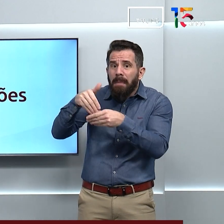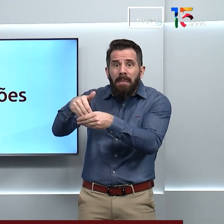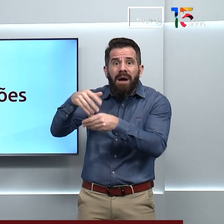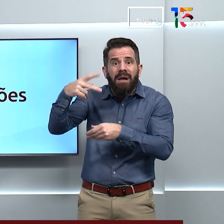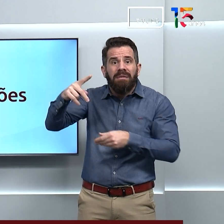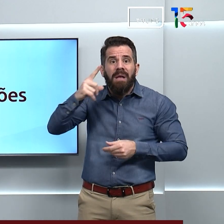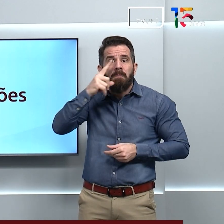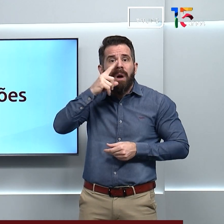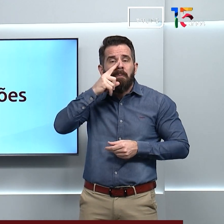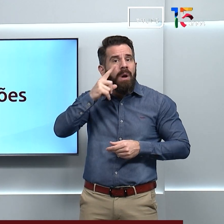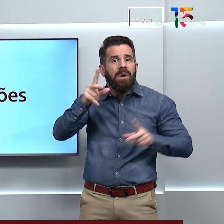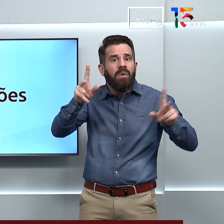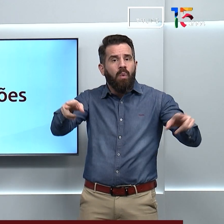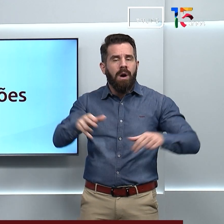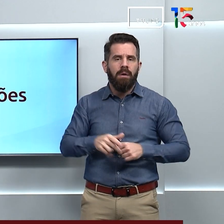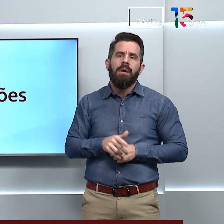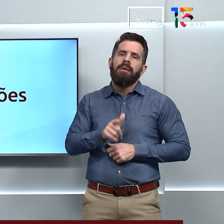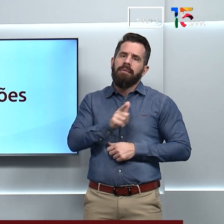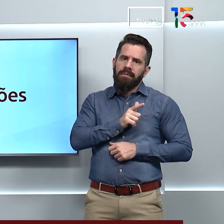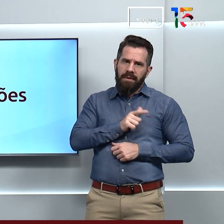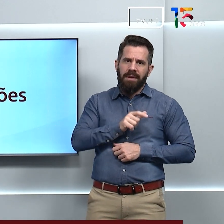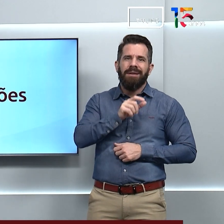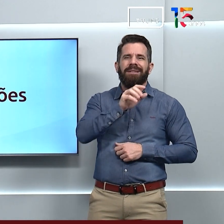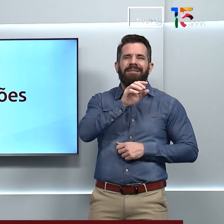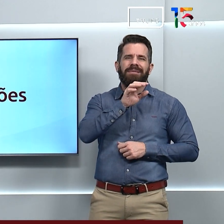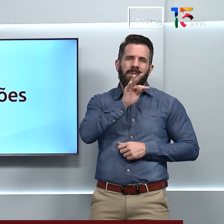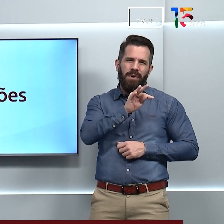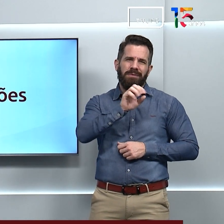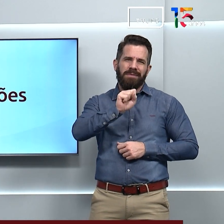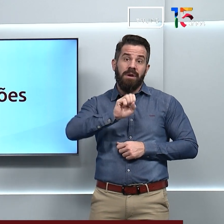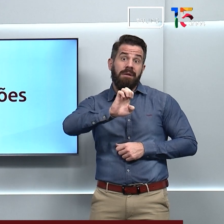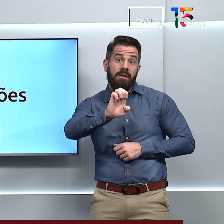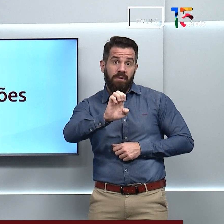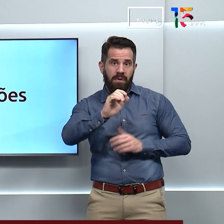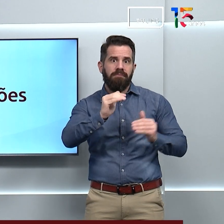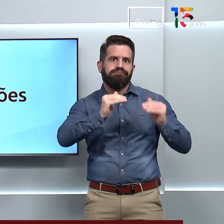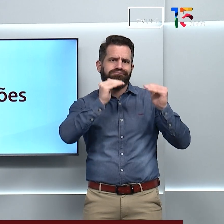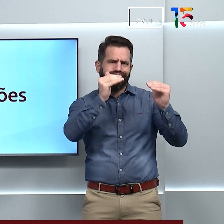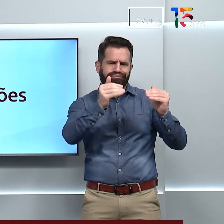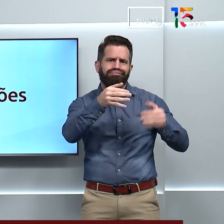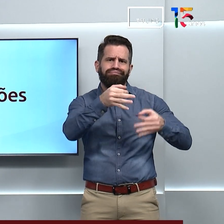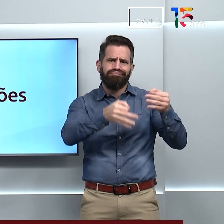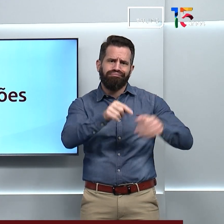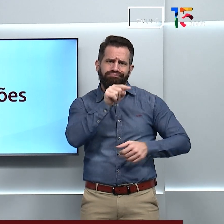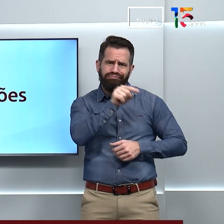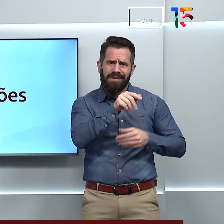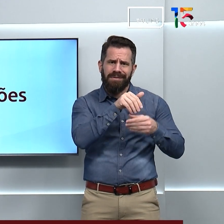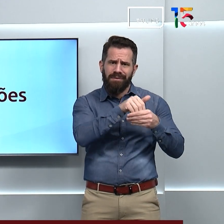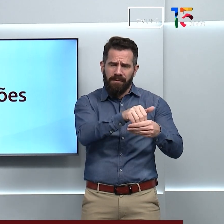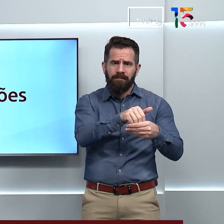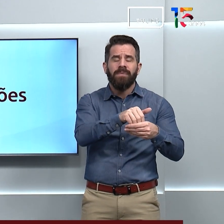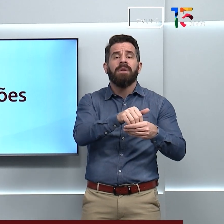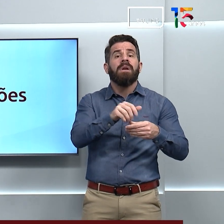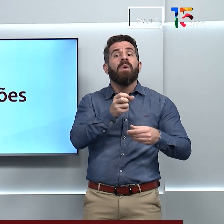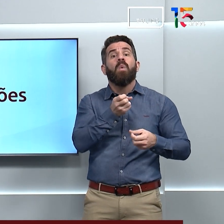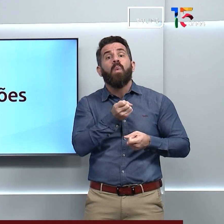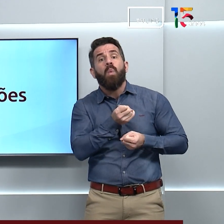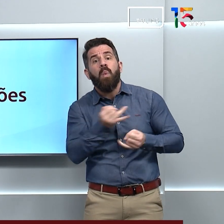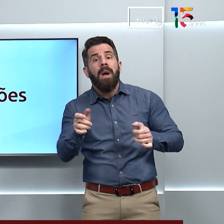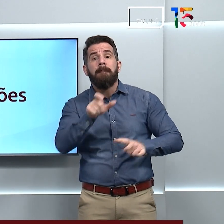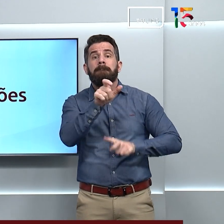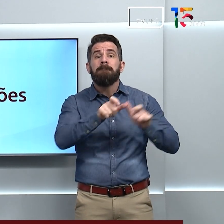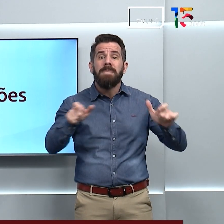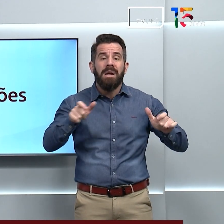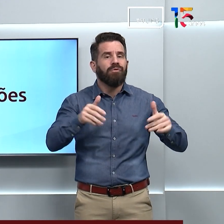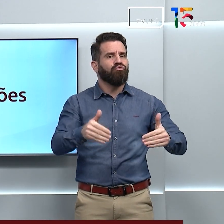Dados do Tribunal Superior Eleitoral mostram que o número de abstenções foi de mais de